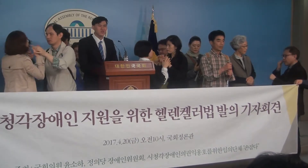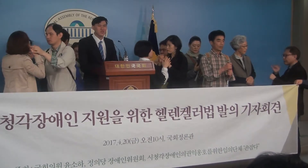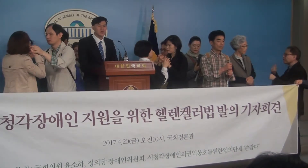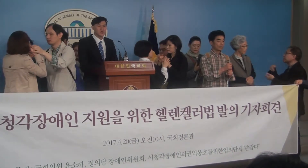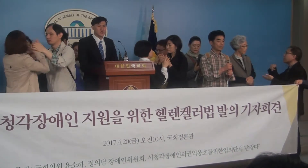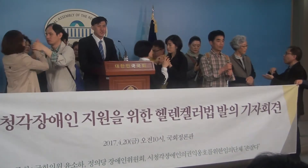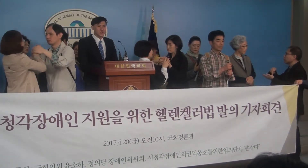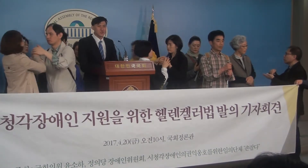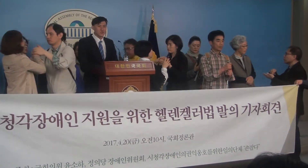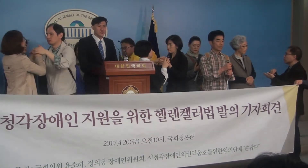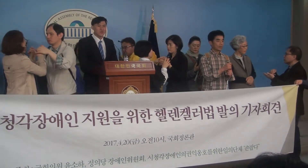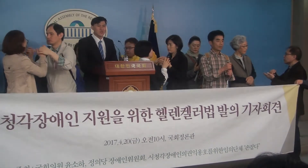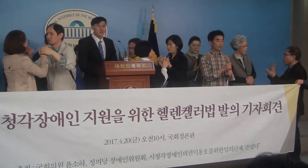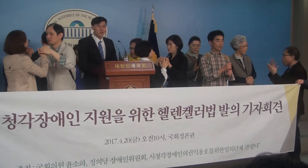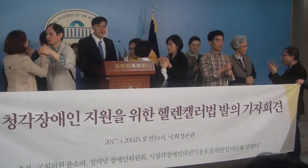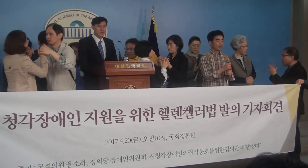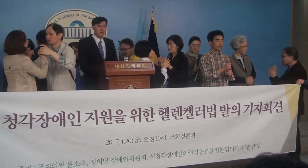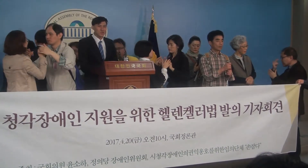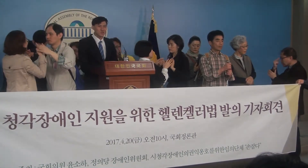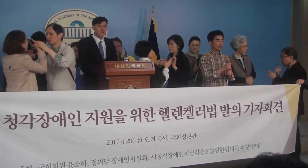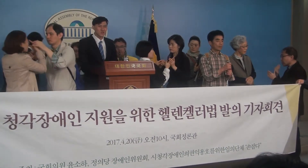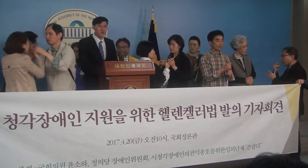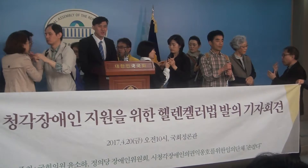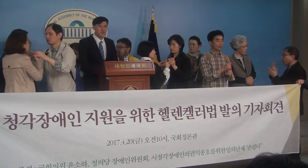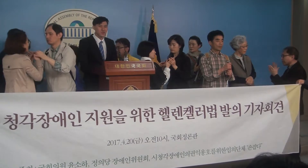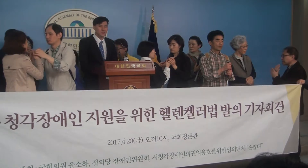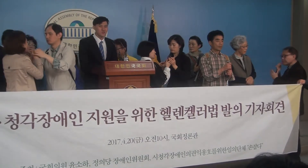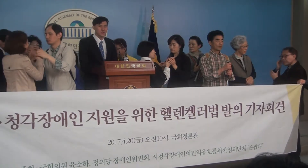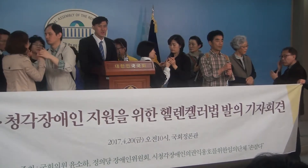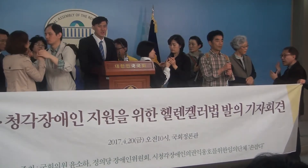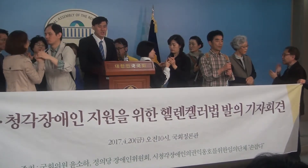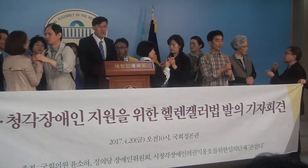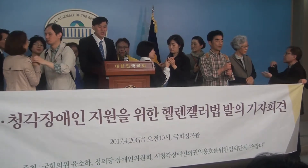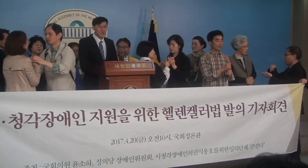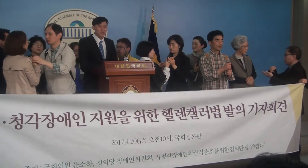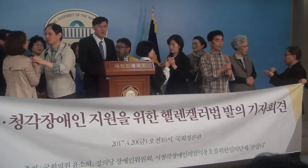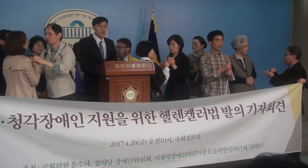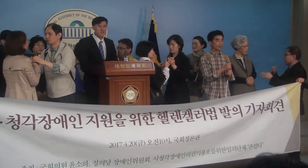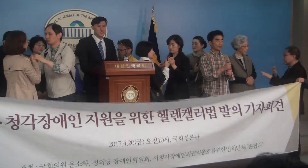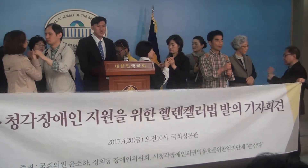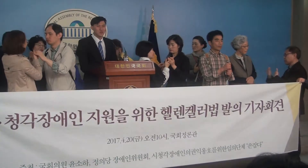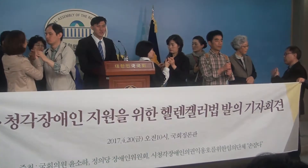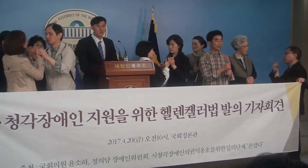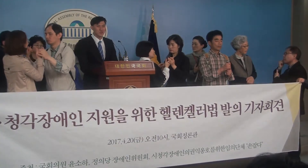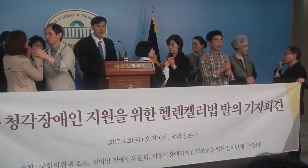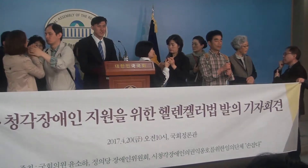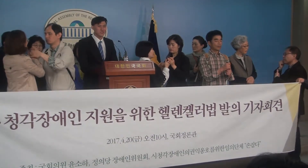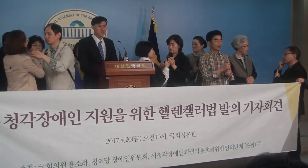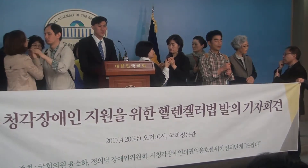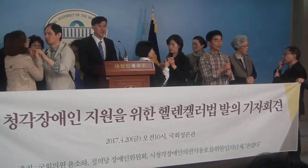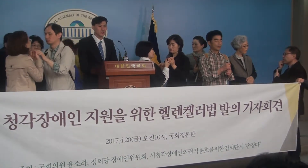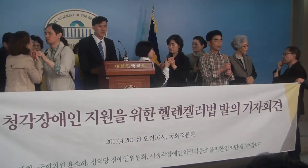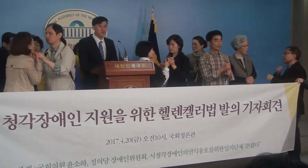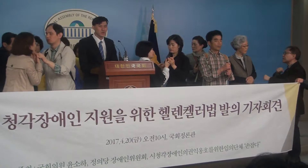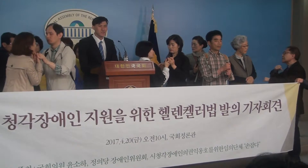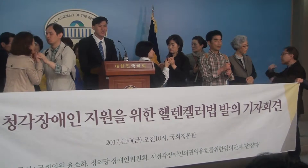시청각장애인의 경우 전농 전맹 또는 전맹 전농 시청각장애인의 경우 타인의 도움 없이는 환경 속에서